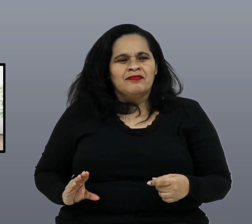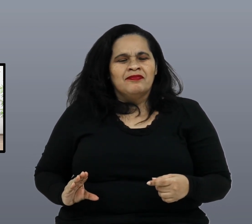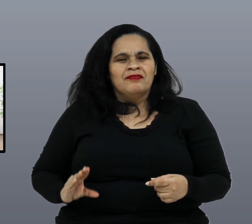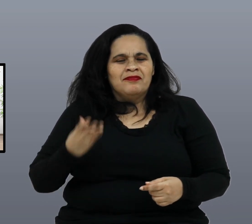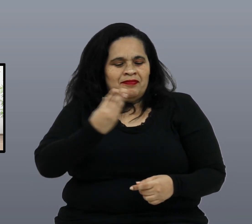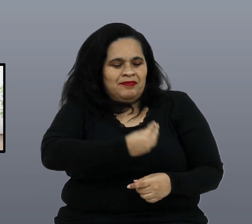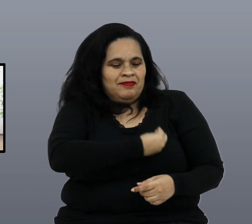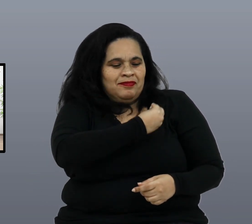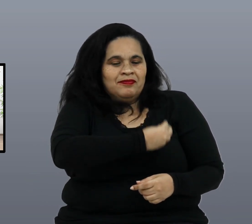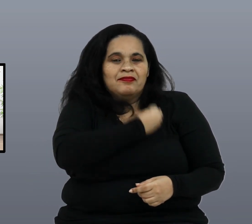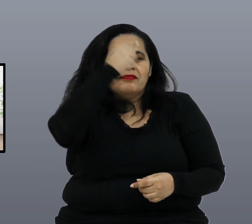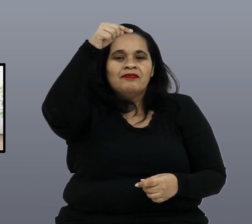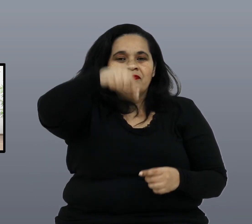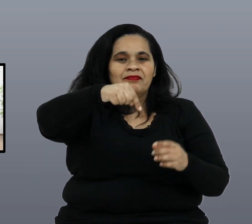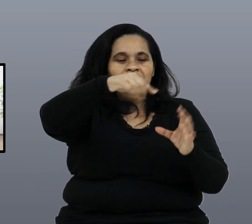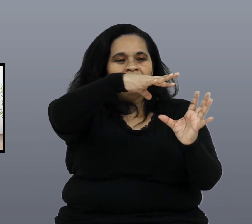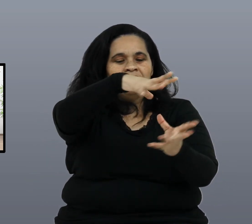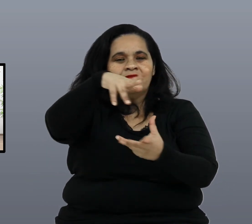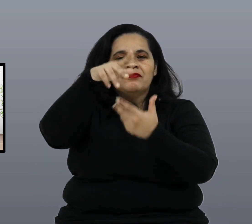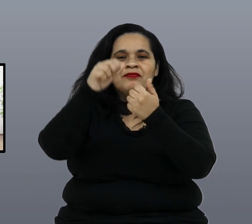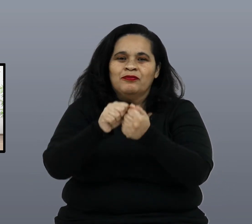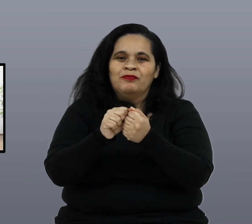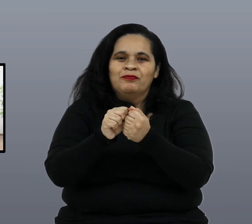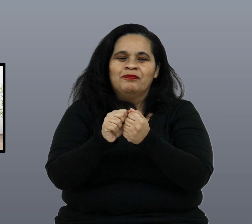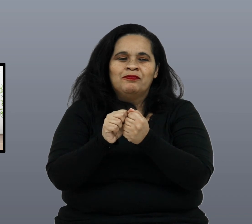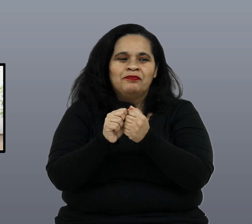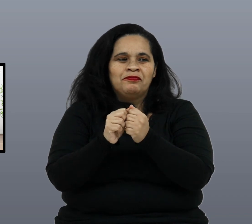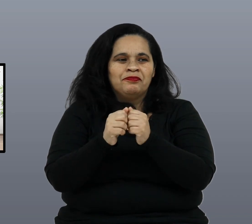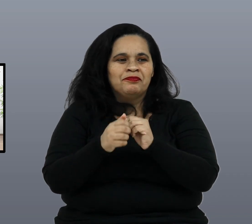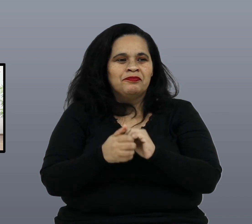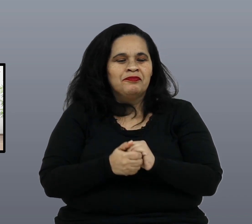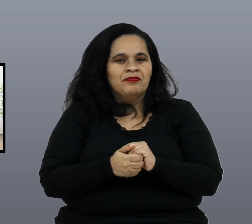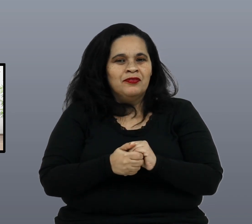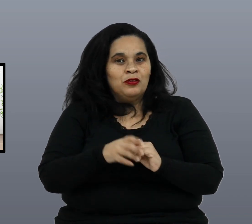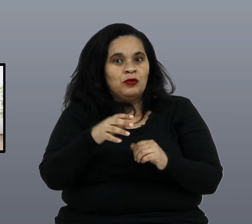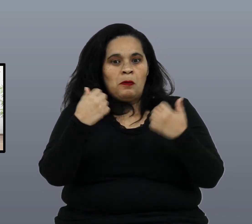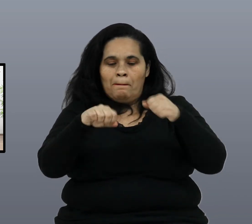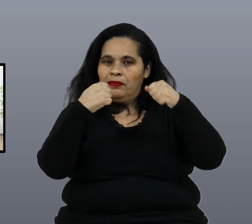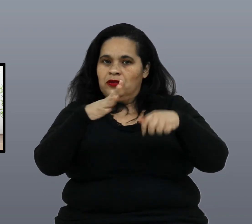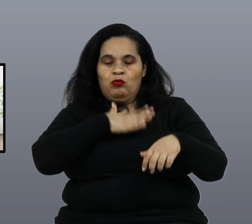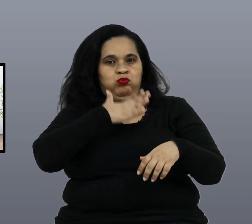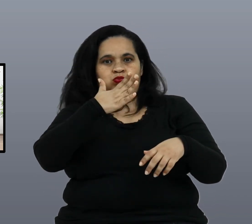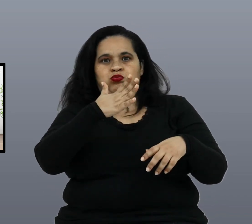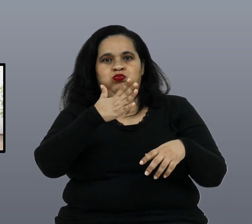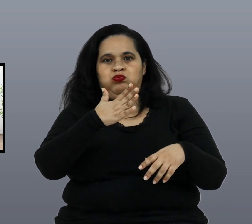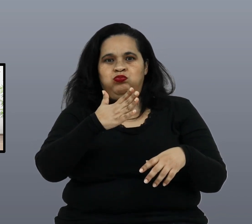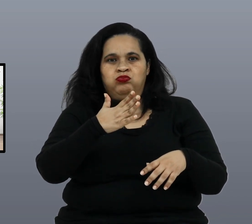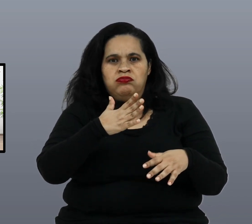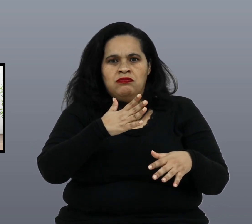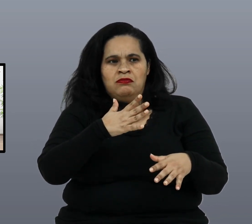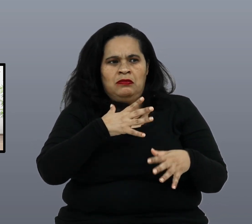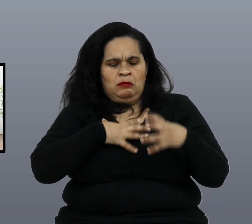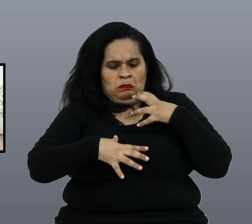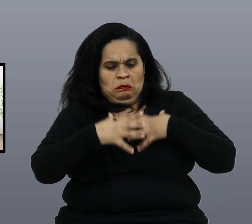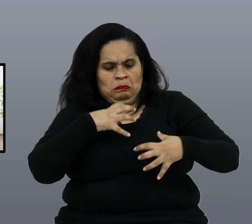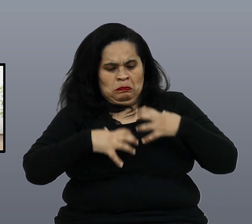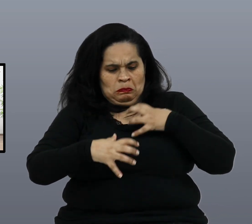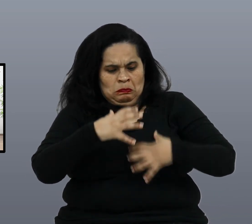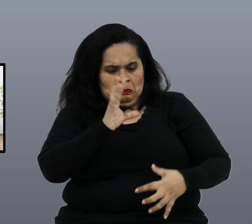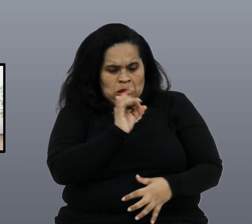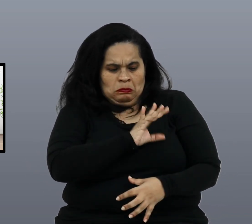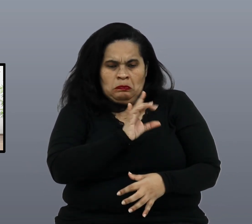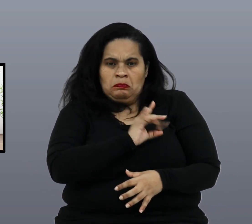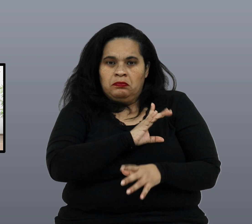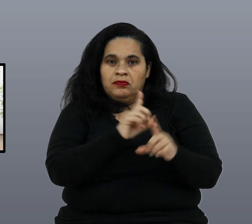sobre a terra. Que beleza, né? Que beleza. A gente não precisa ficar assustado, né? É isso aí. Não precisa ficar assim desesperado. E para nós que temos